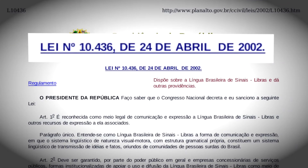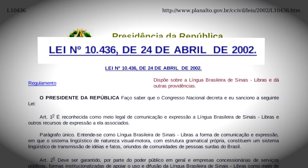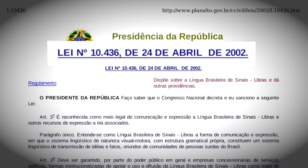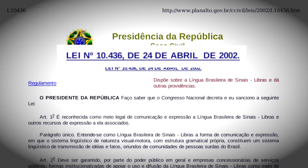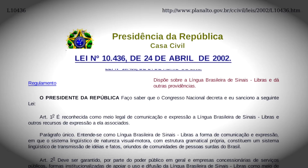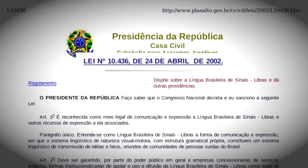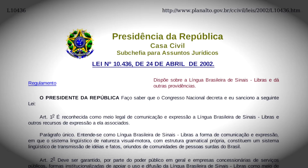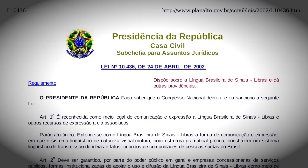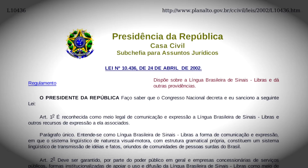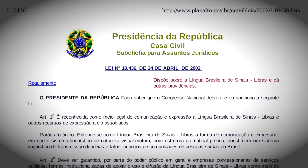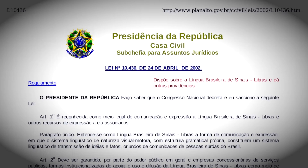Ela é a lei número